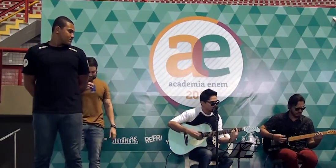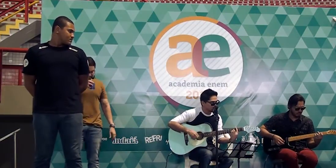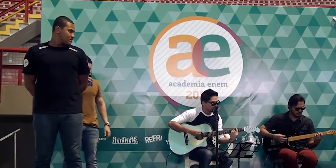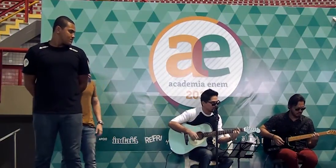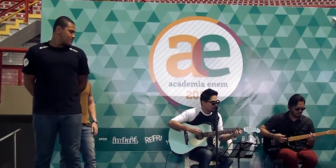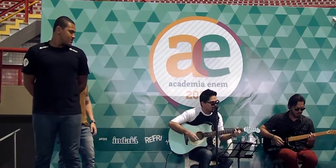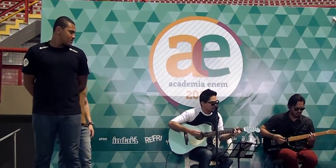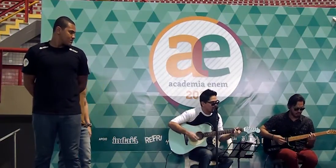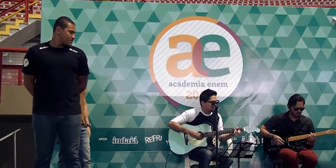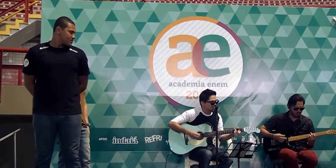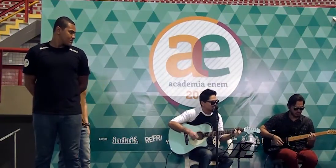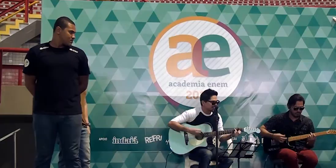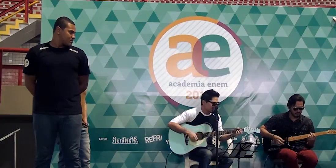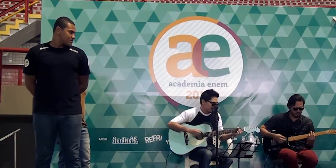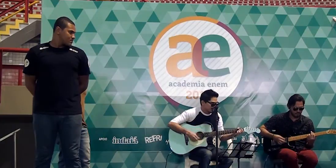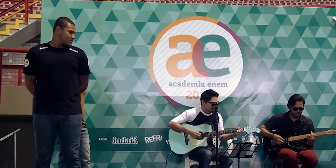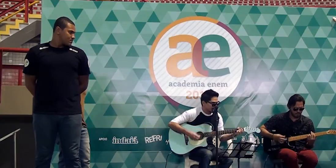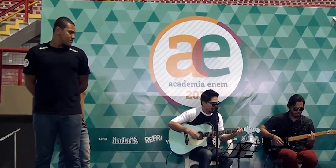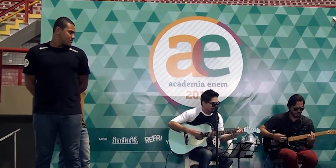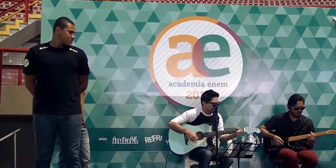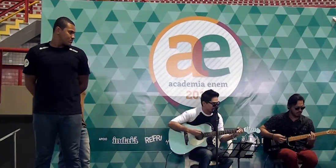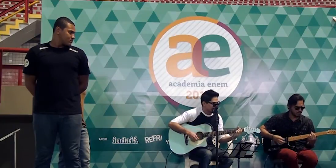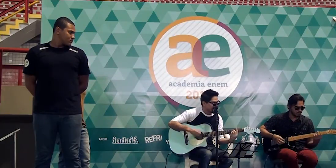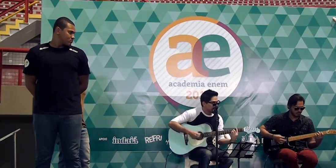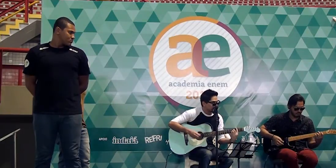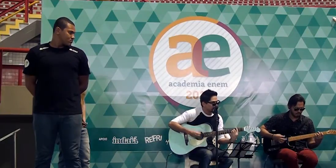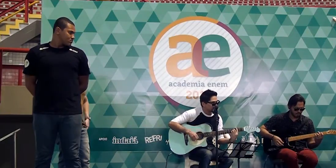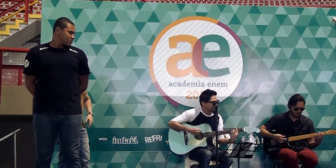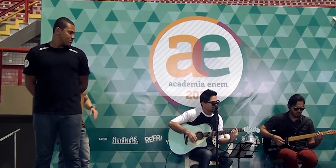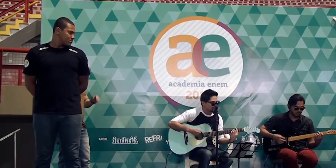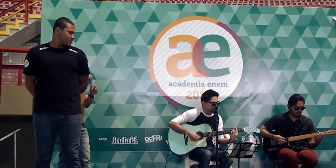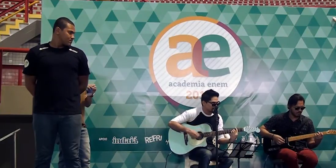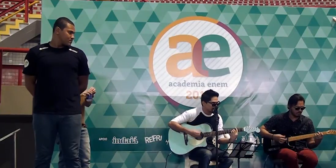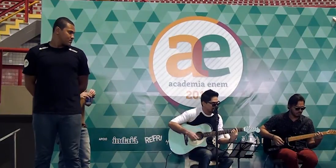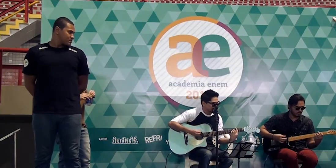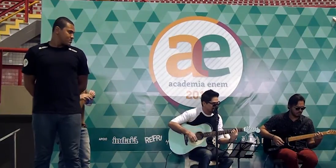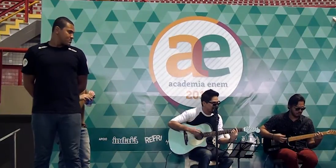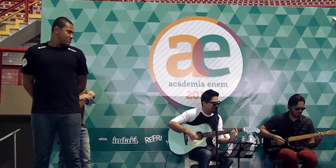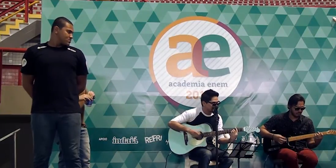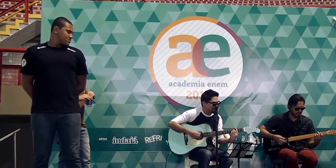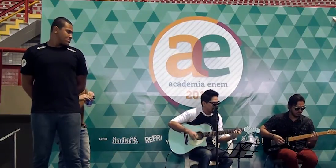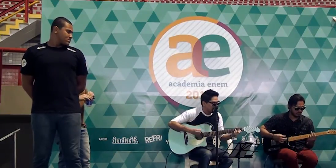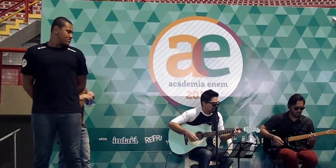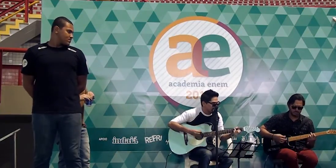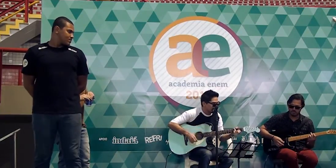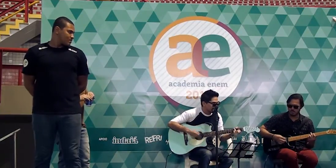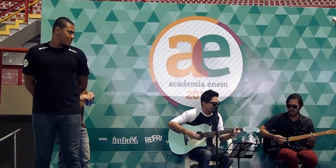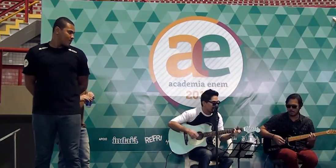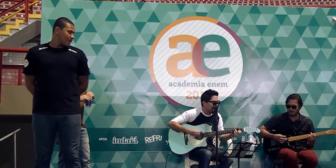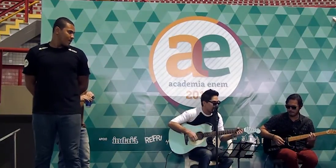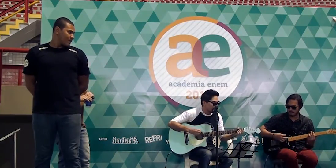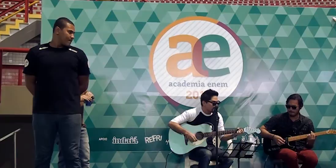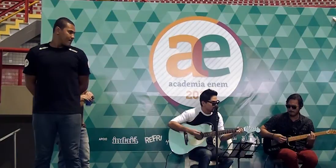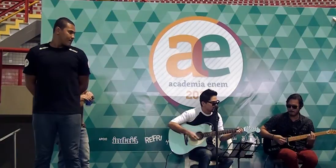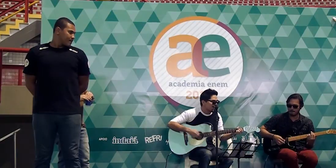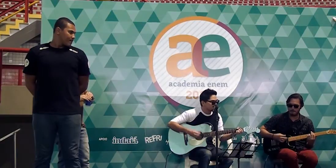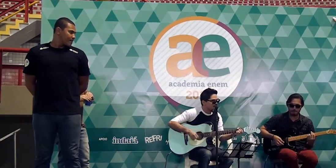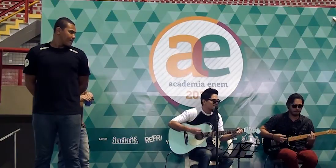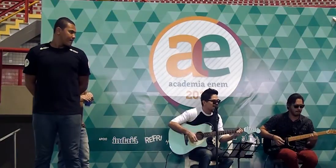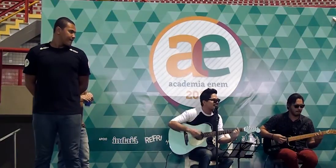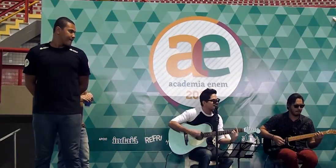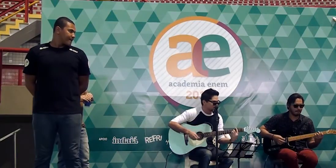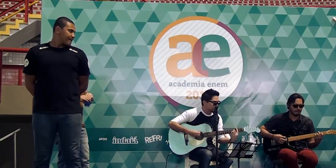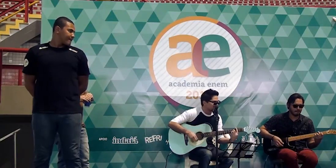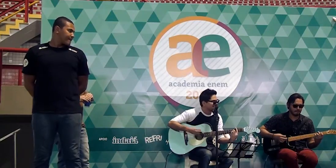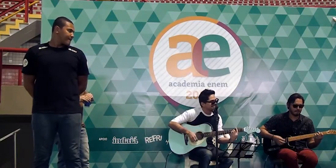jogo sujo. Não é assim que tem que ser. Vamos fazer nosso dever de casa. E aí então, vocês